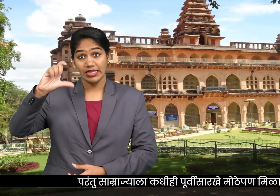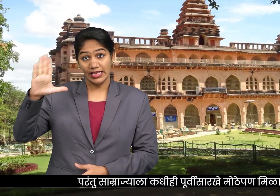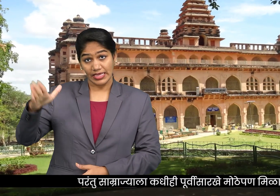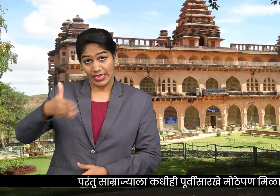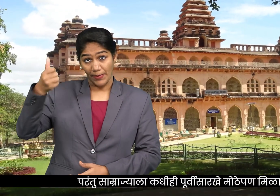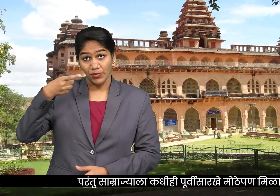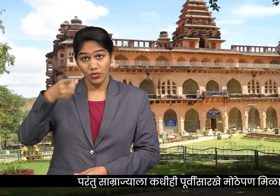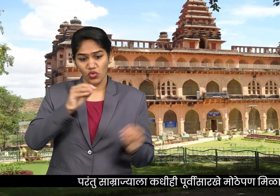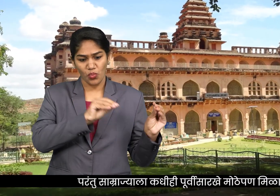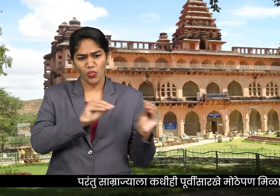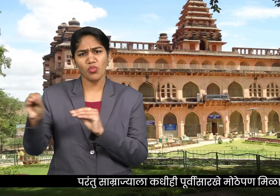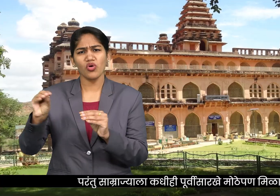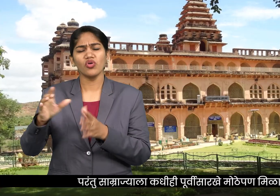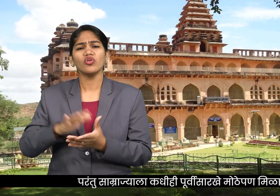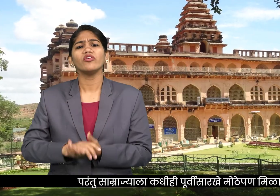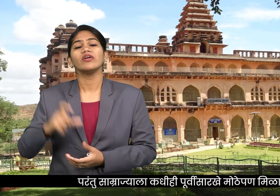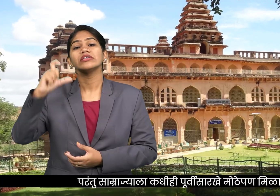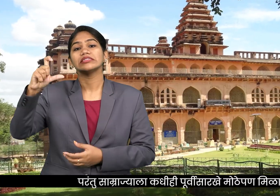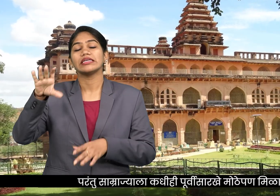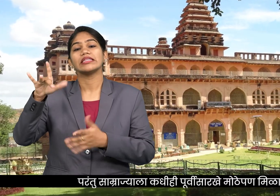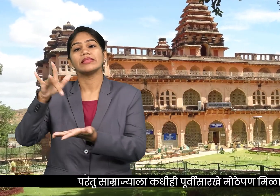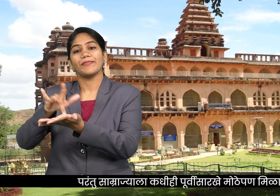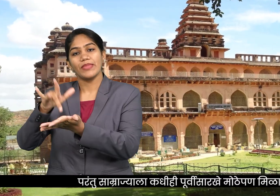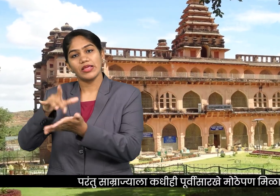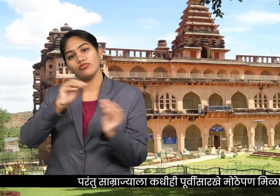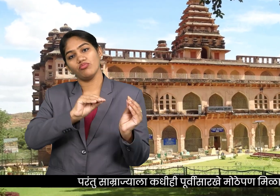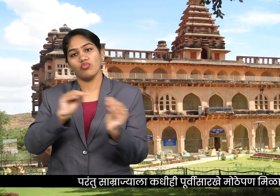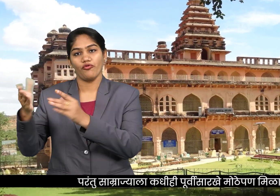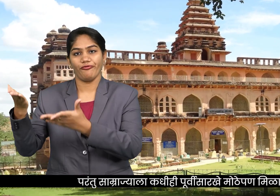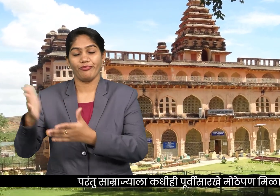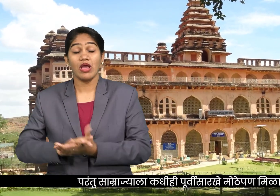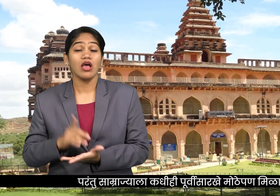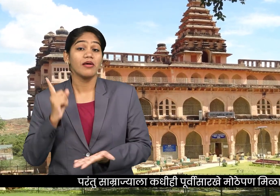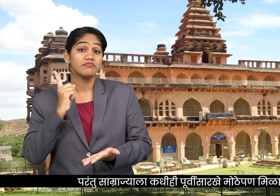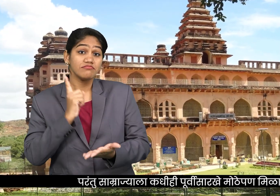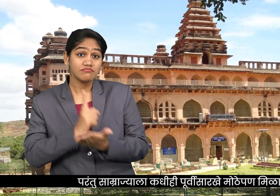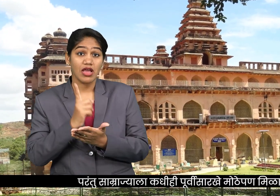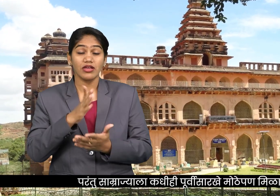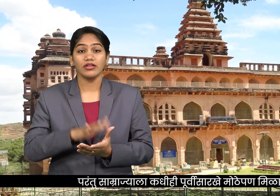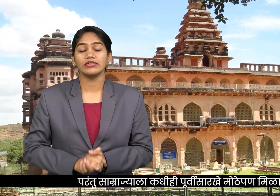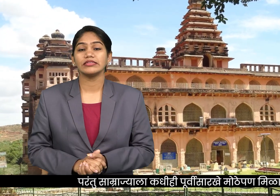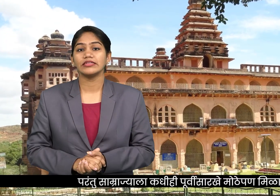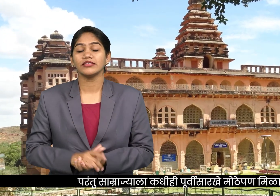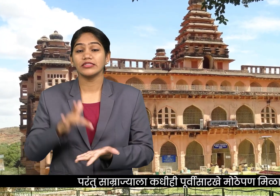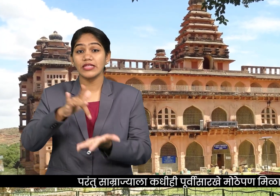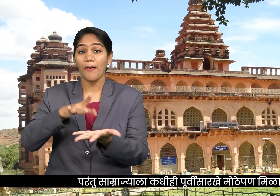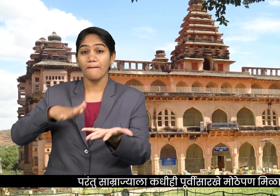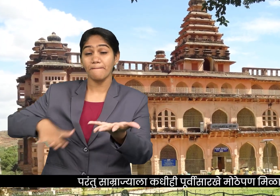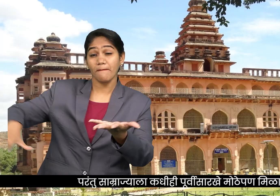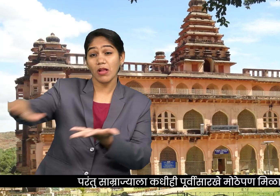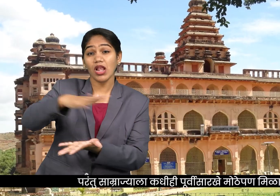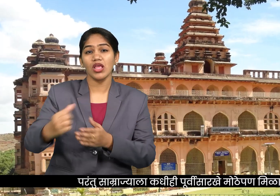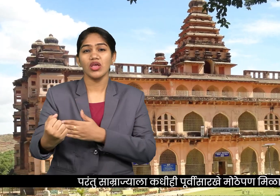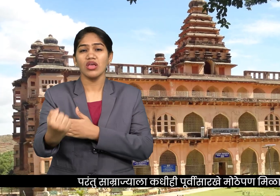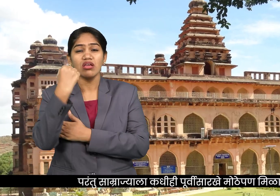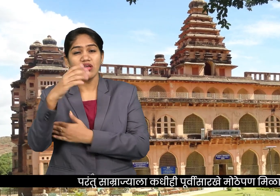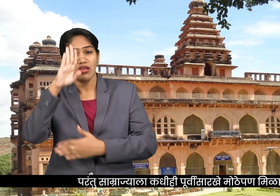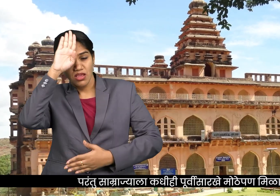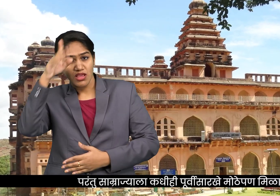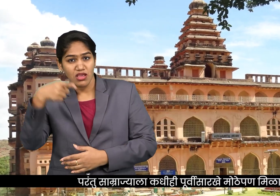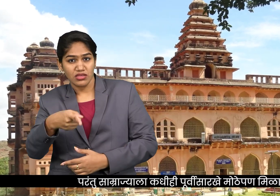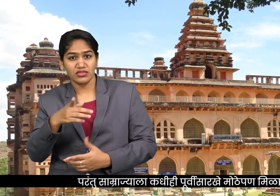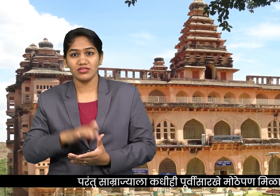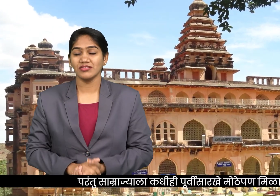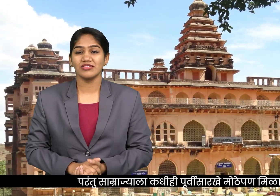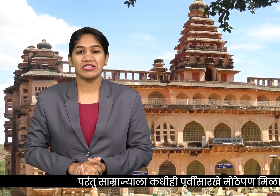परंतु साम्राज्याला कधीही पूर्वीसारखे मोठेपणा मिळाले नाही.